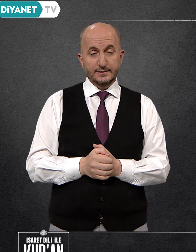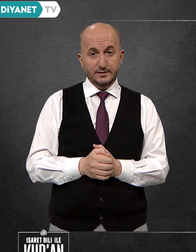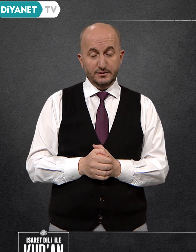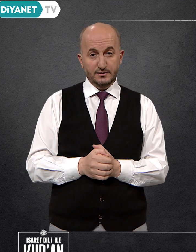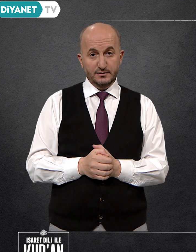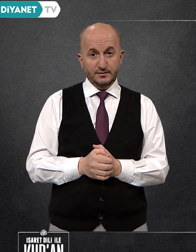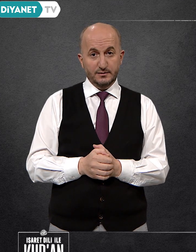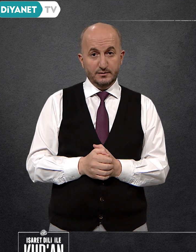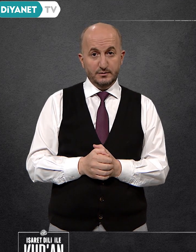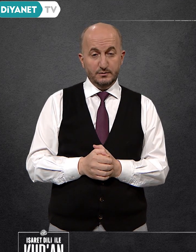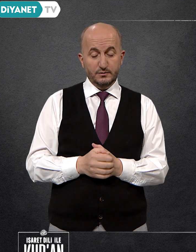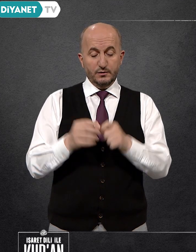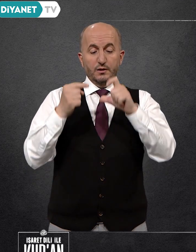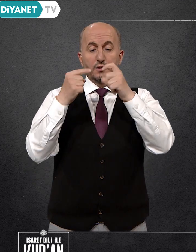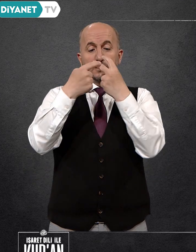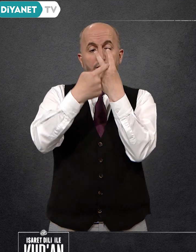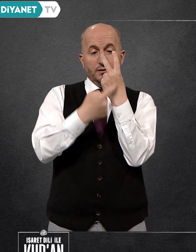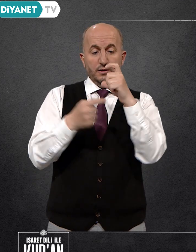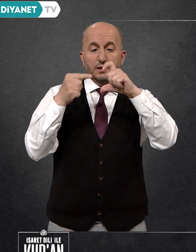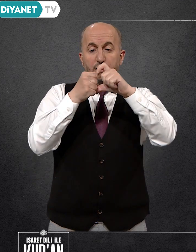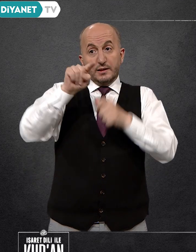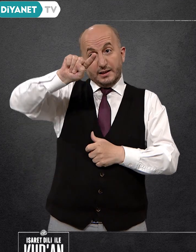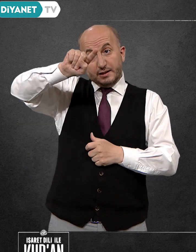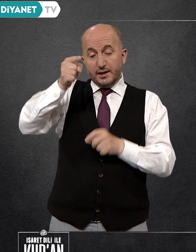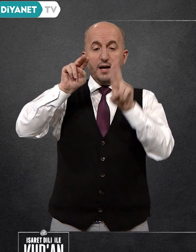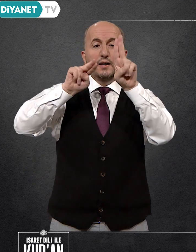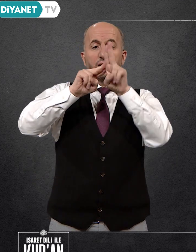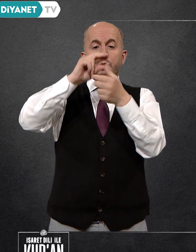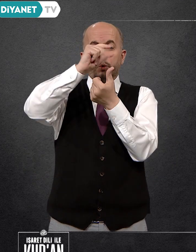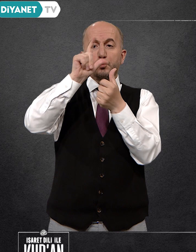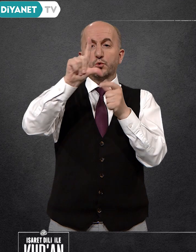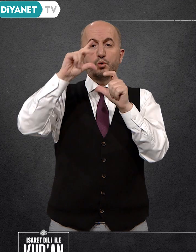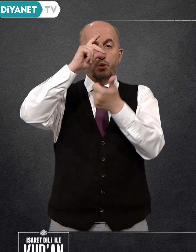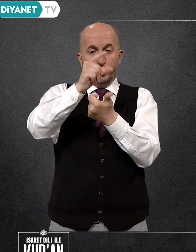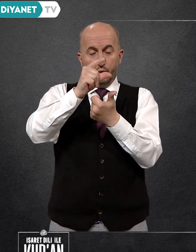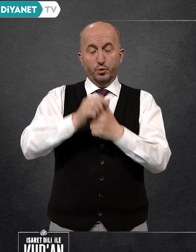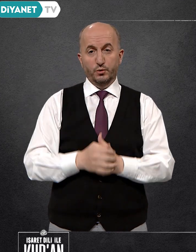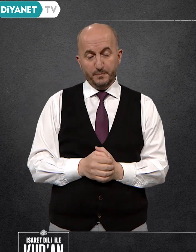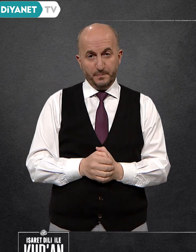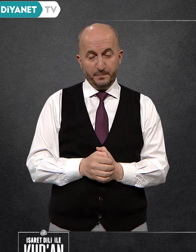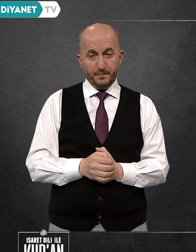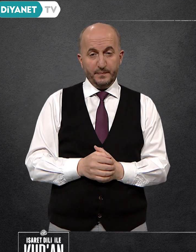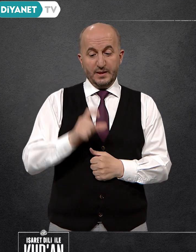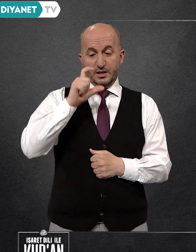bu yekulü üye Kulübü ciltte